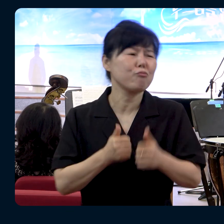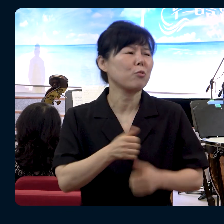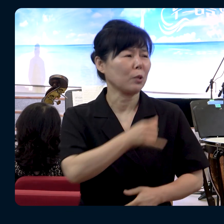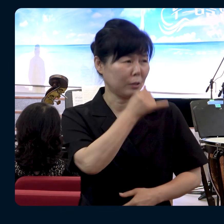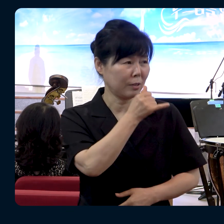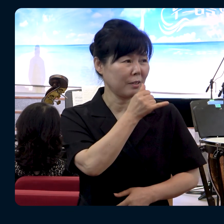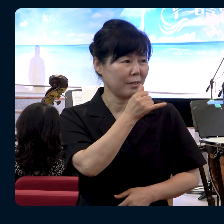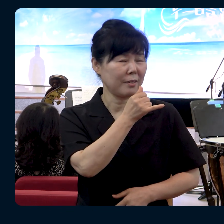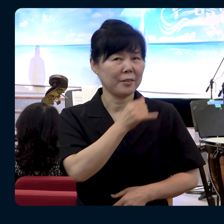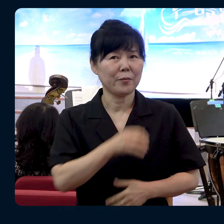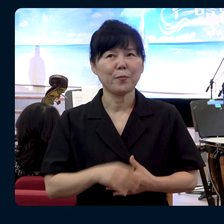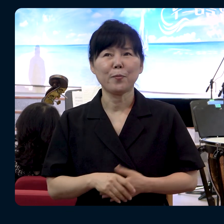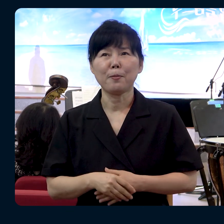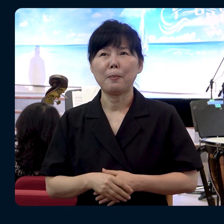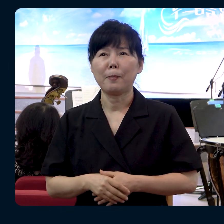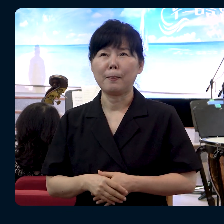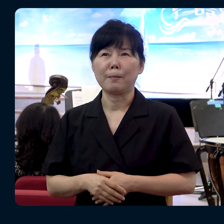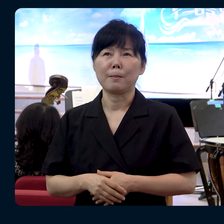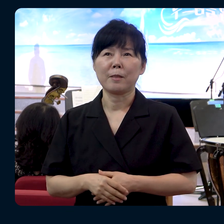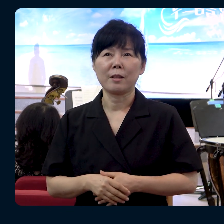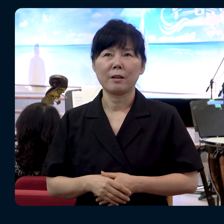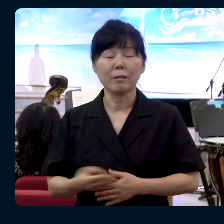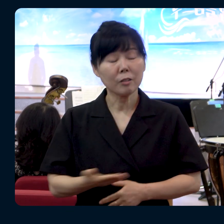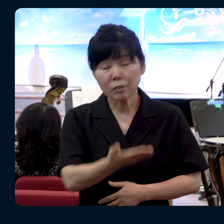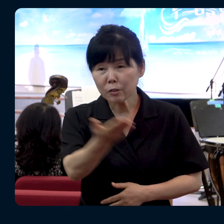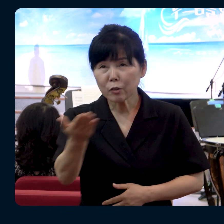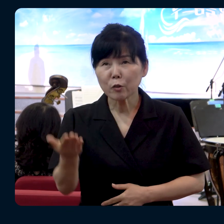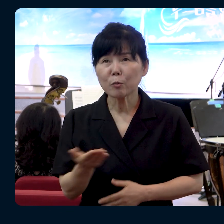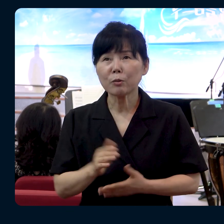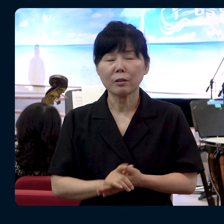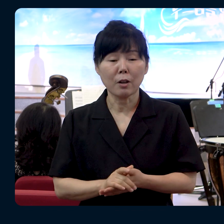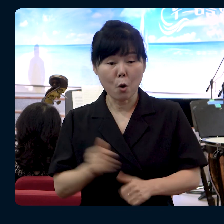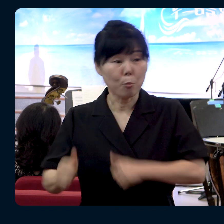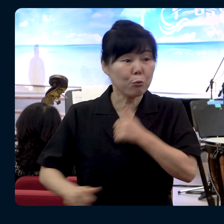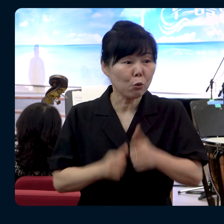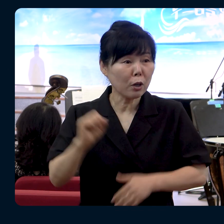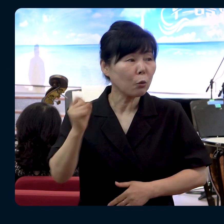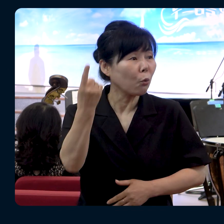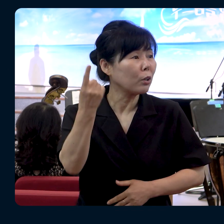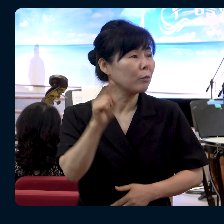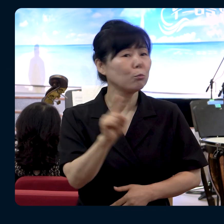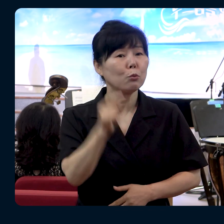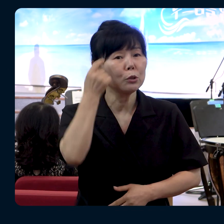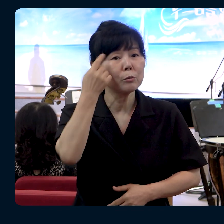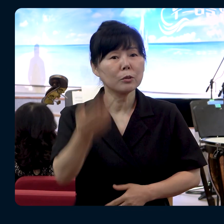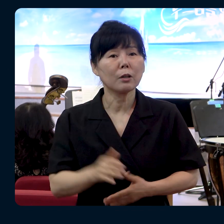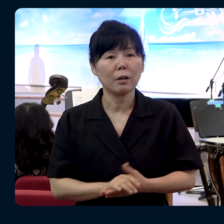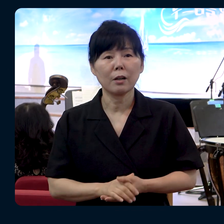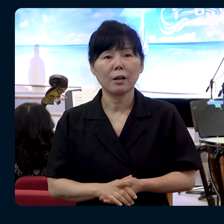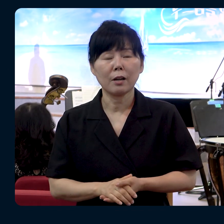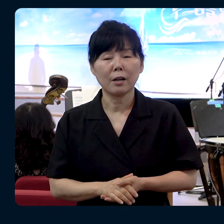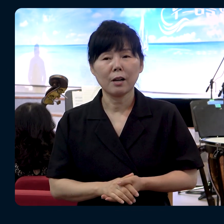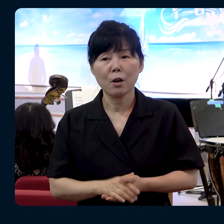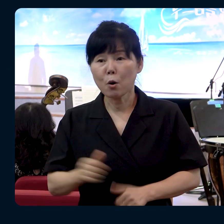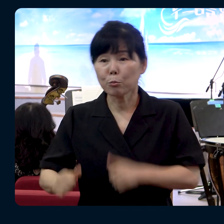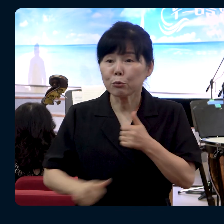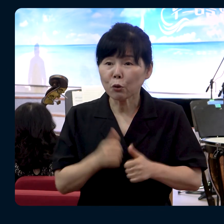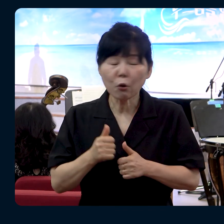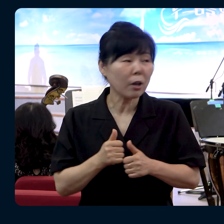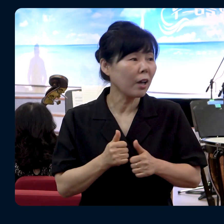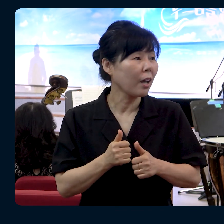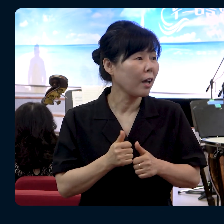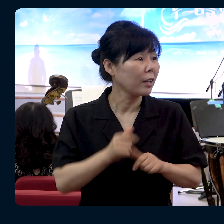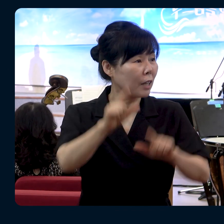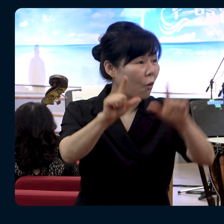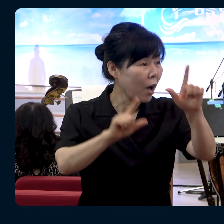쉽게 표출하죠. 여러분은 어떤 상황에서 분노가 많으십니까? 여러 상황들이 있겠지만